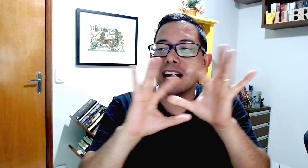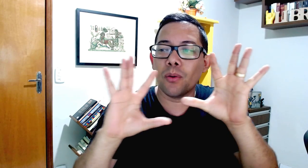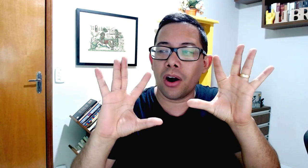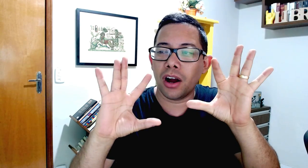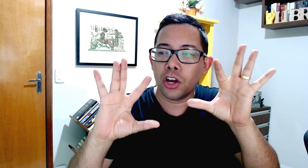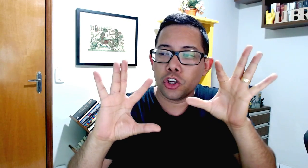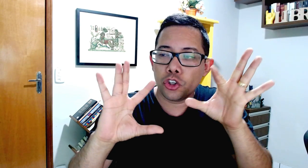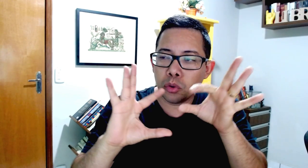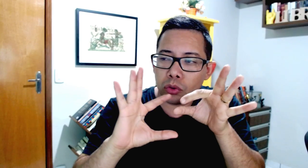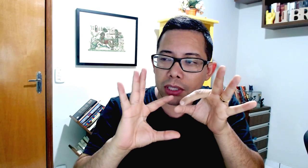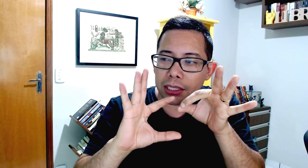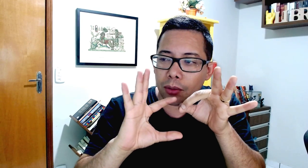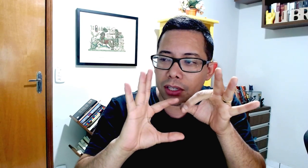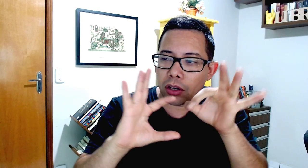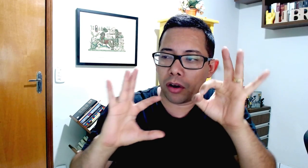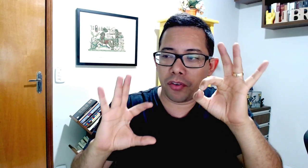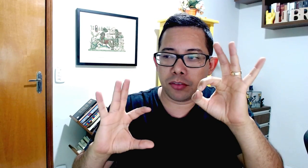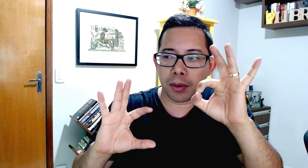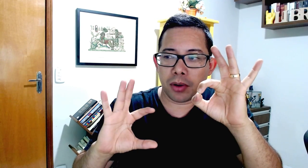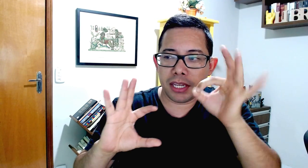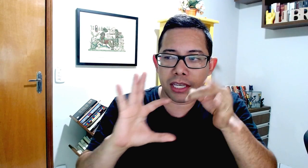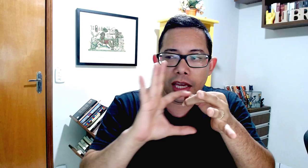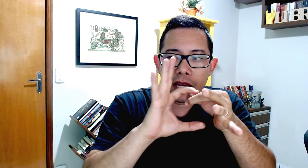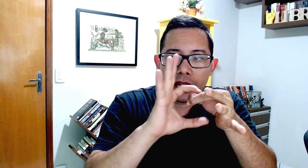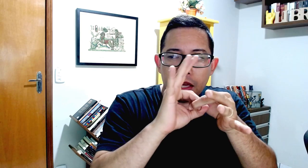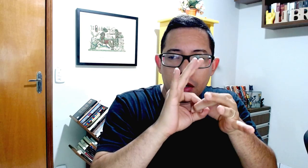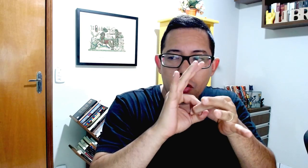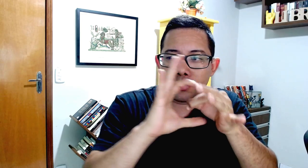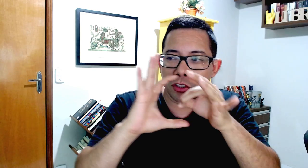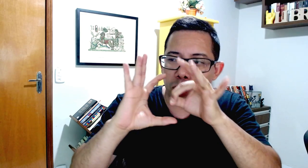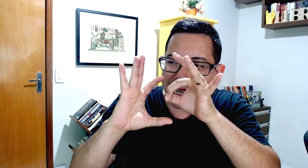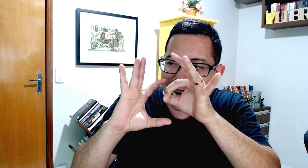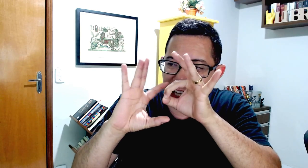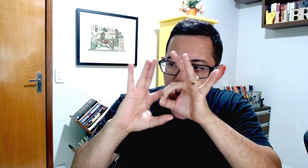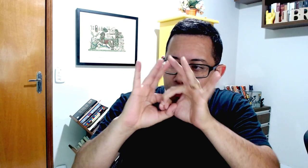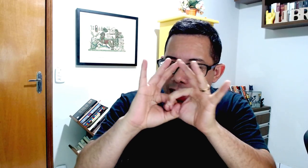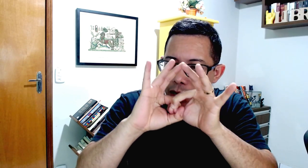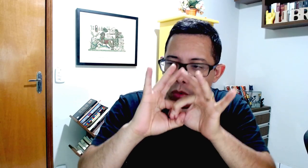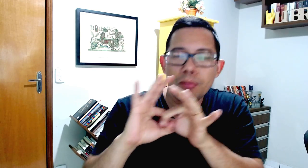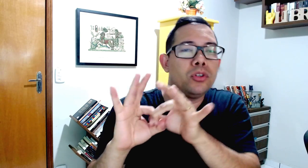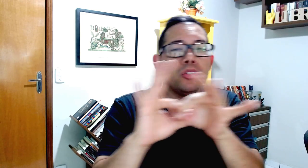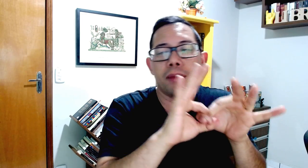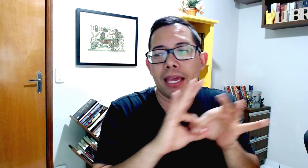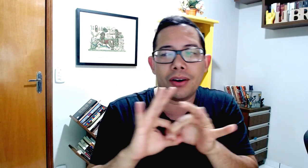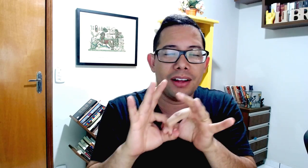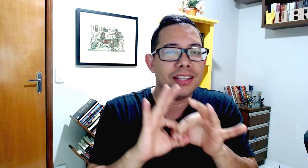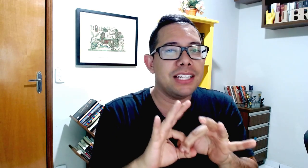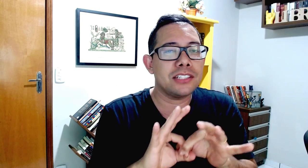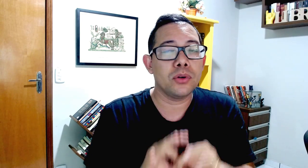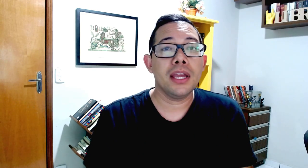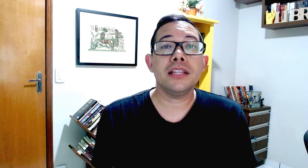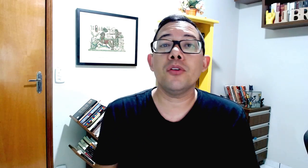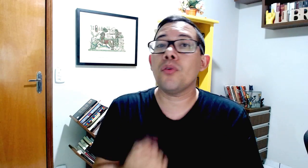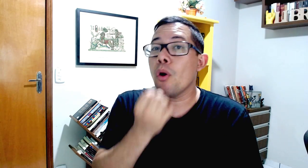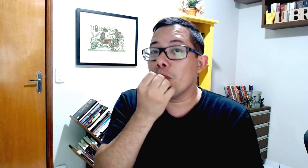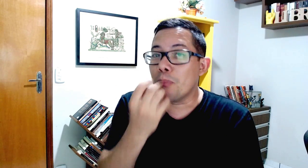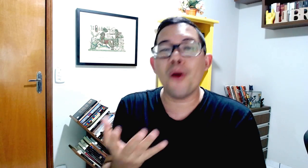União ó junto o dedão aqui ó faz uma bolinha aqui e com suas um alicate aprendeu muito bem ó certo então com